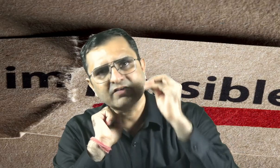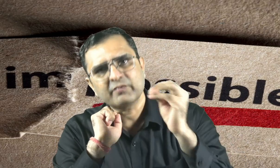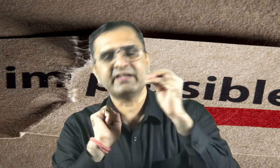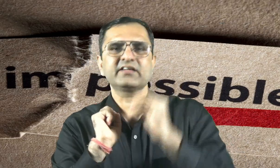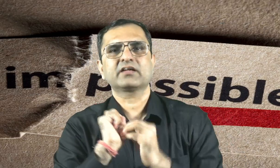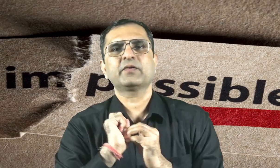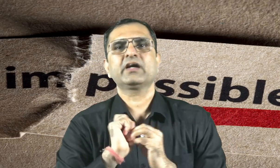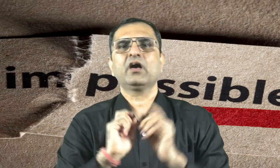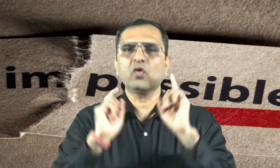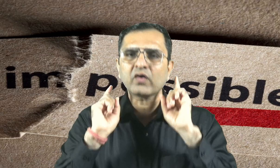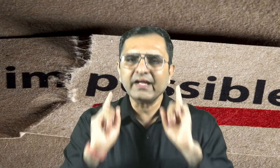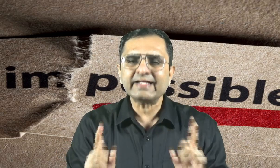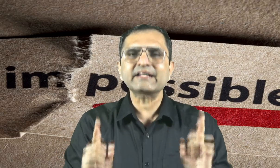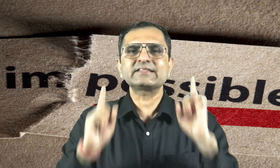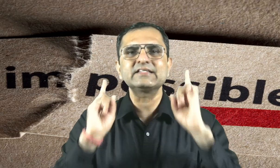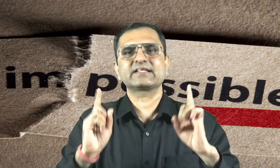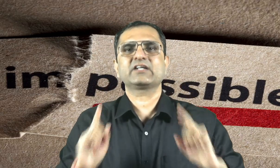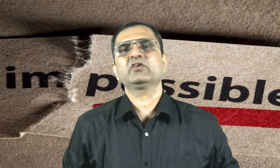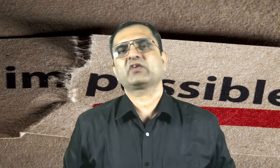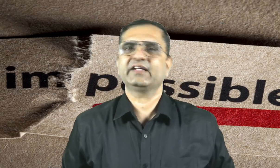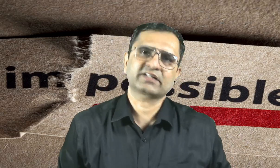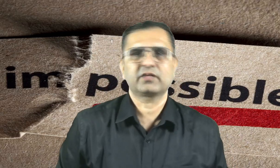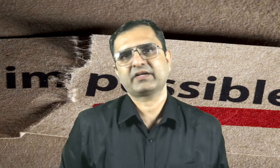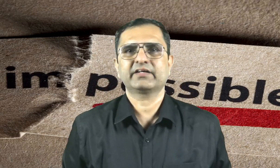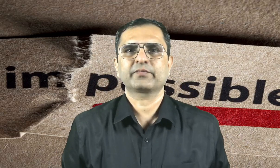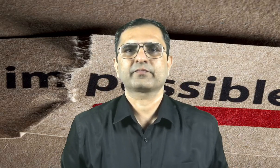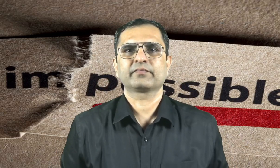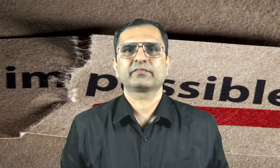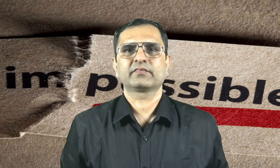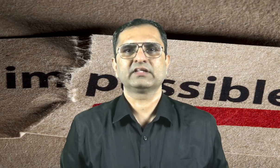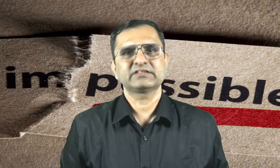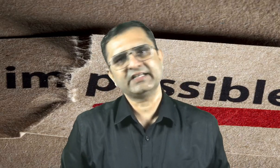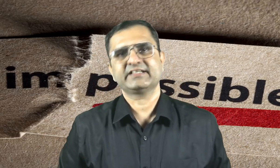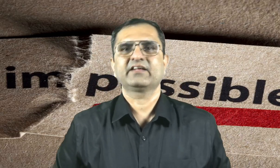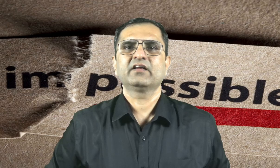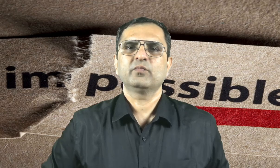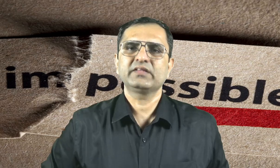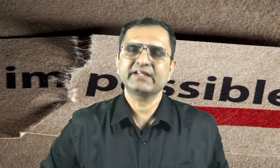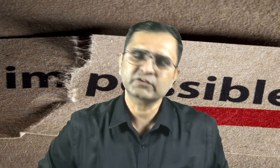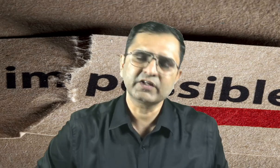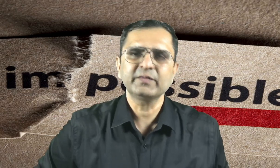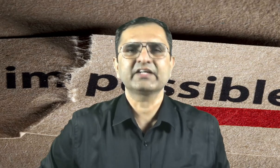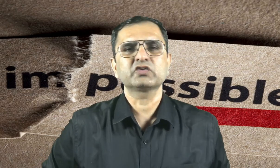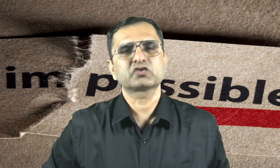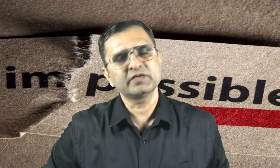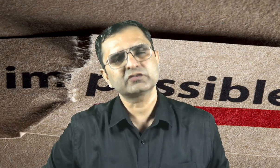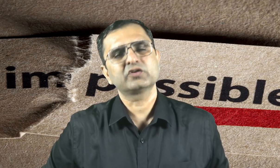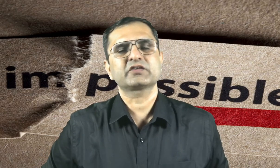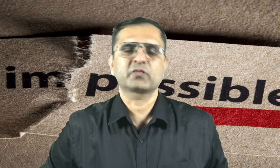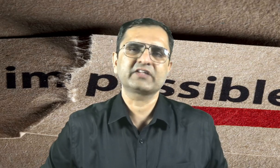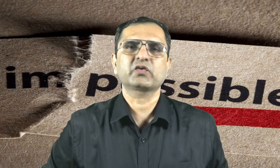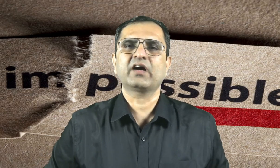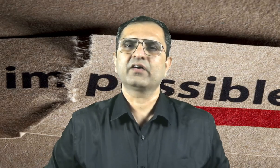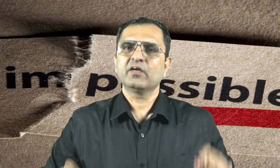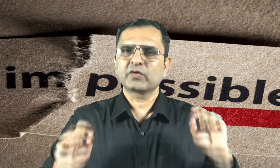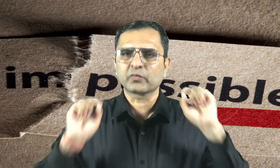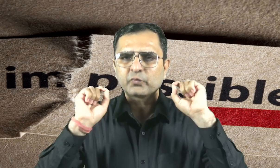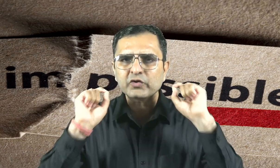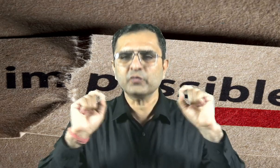मेंटेन करना पड़ेगा और एक-एक सिंगल सेकंड को यूटिलाइज करना पड़ेगा चलिए जी मिलते हैं नेक्स्ट वीडियो में थैंक यू सो मच ऑल द बेस्ट गड ब्लेस यू और हां मेरे को पूरी उम्मीद